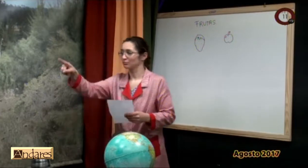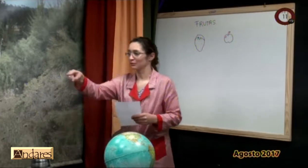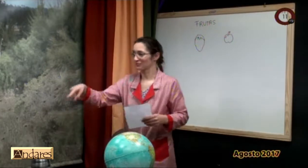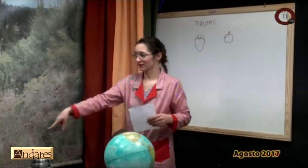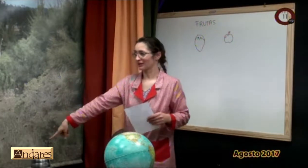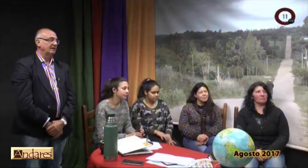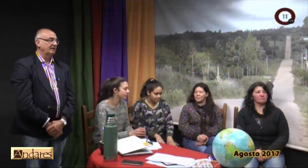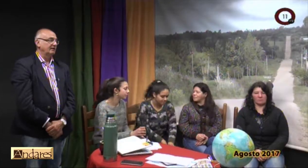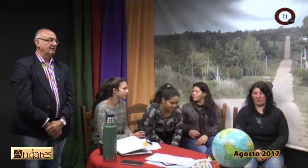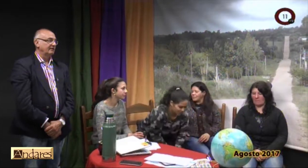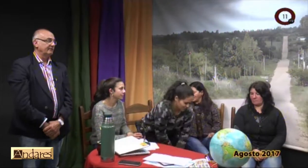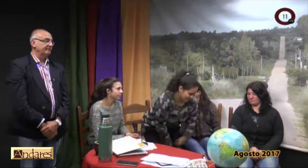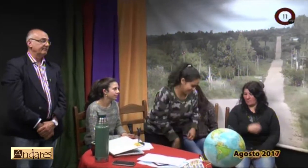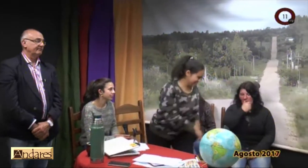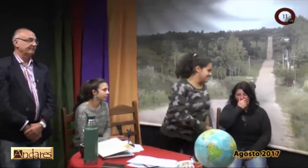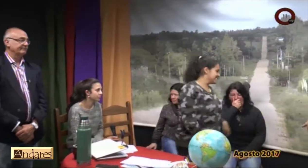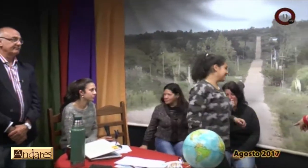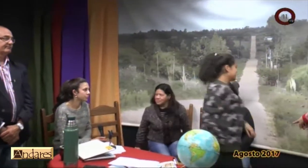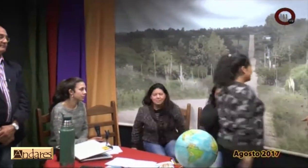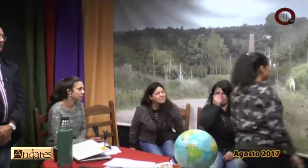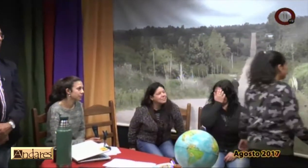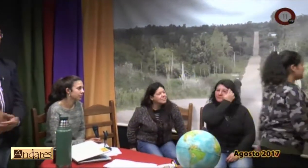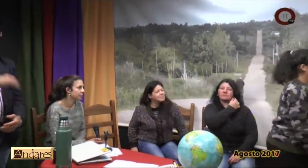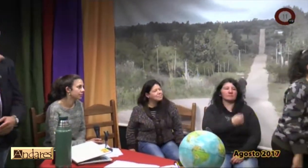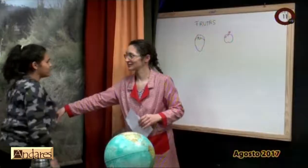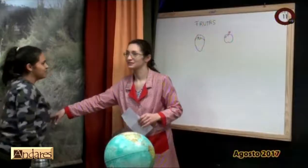Vamos a parar de los que hacen ¿Qué es lo que Caneloni